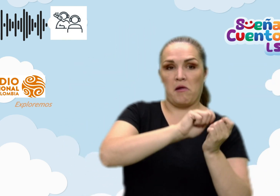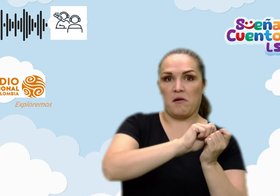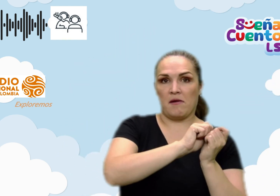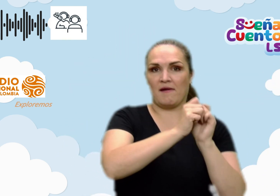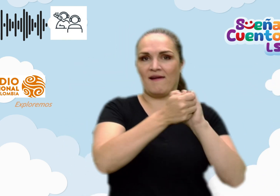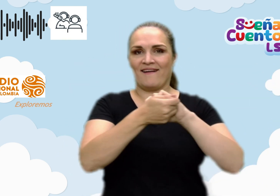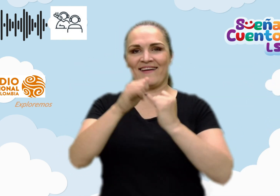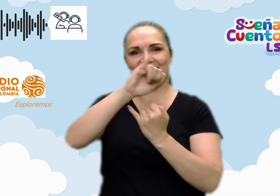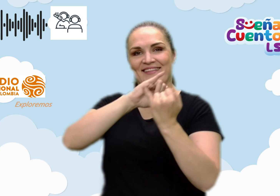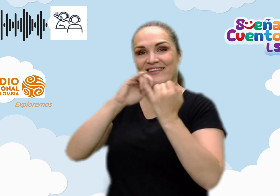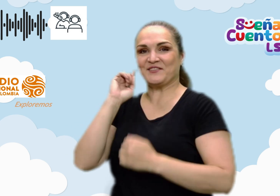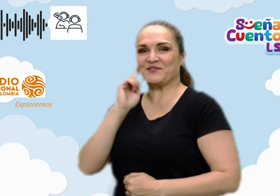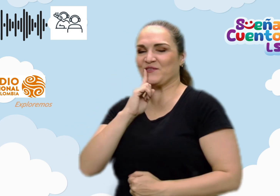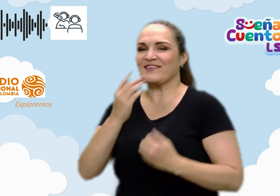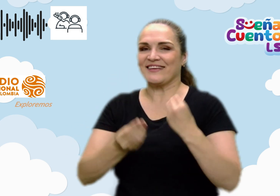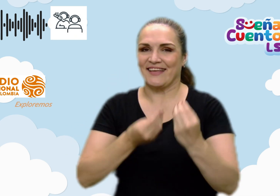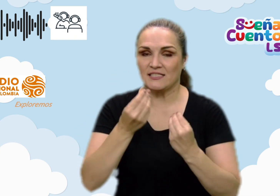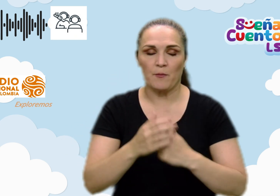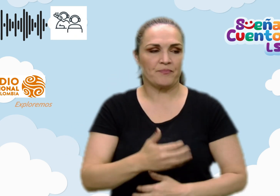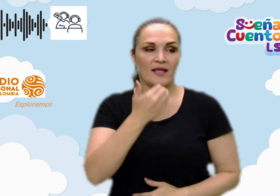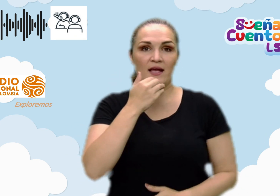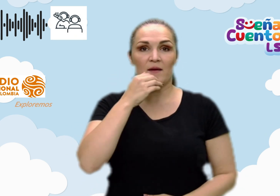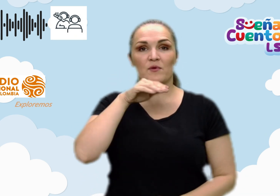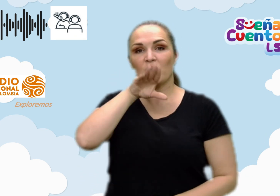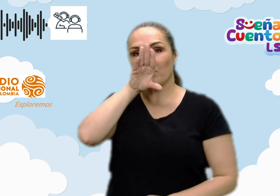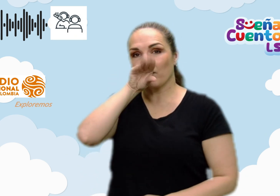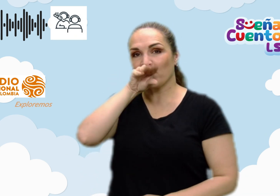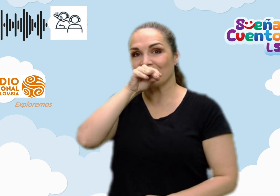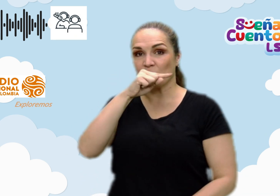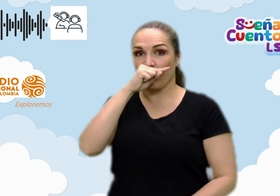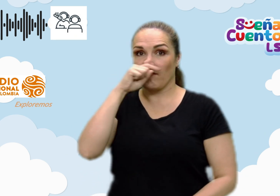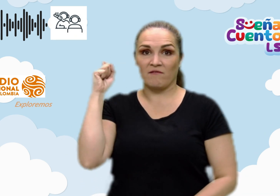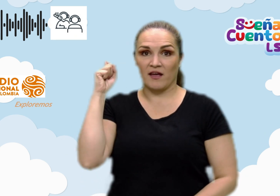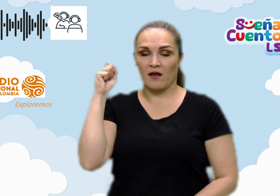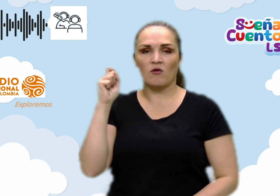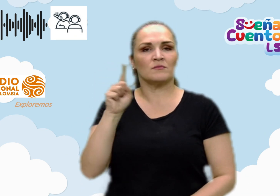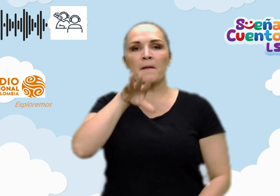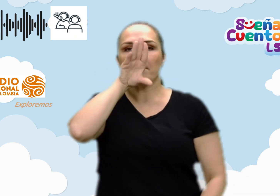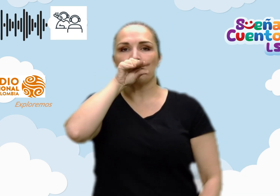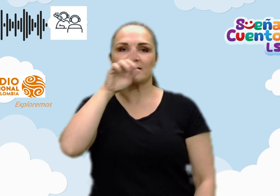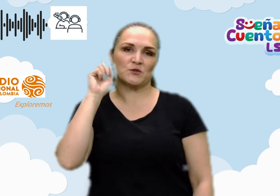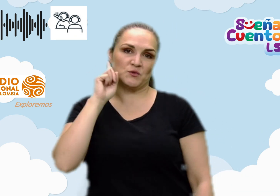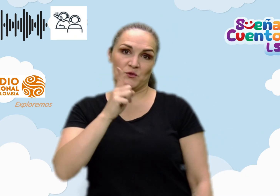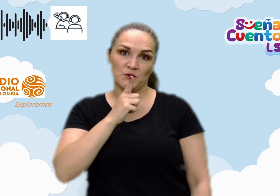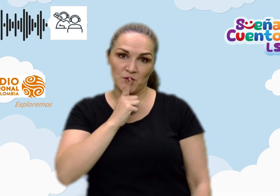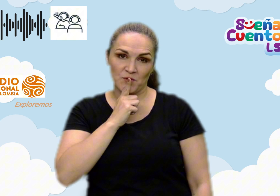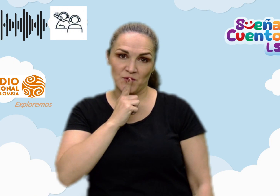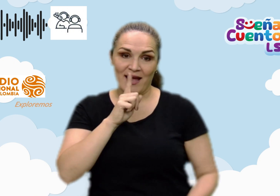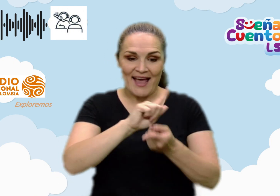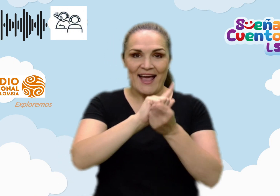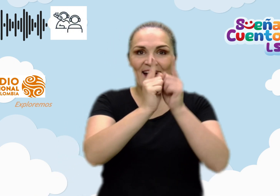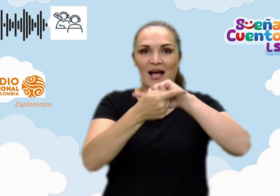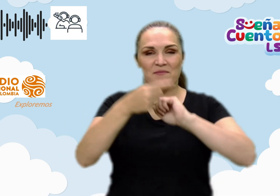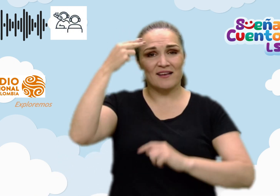contenido y le dimos un matiz de identidad de sordo. Entonces cogimos el patito feo y lo hicimos el